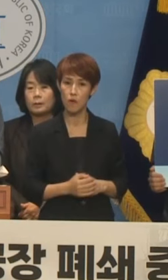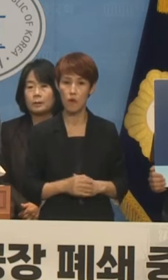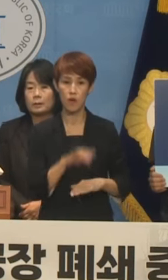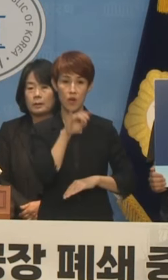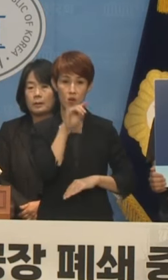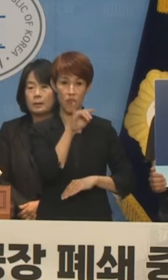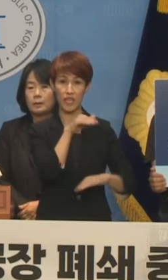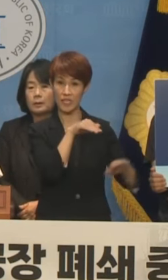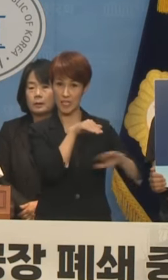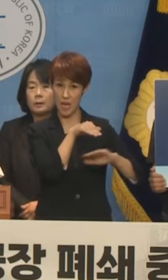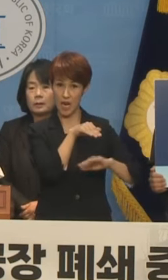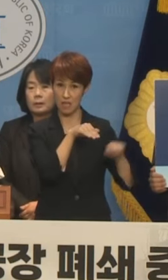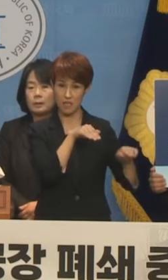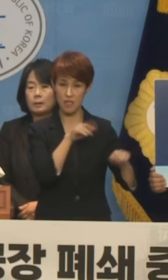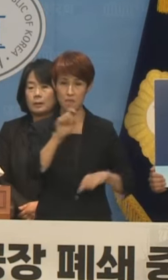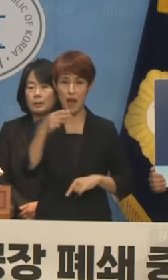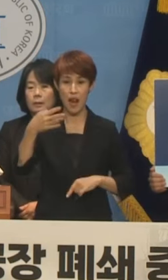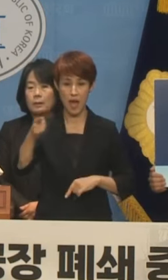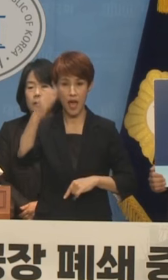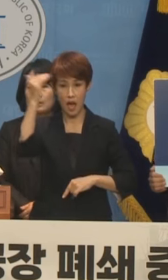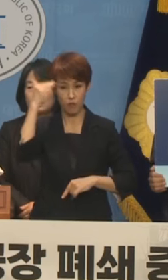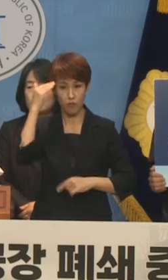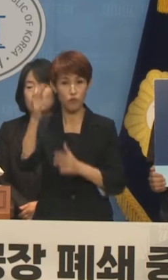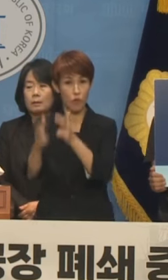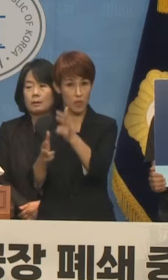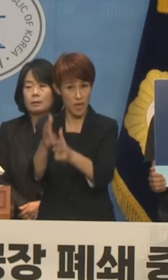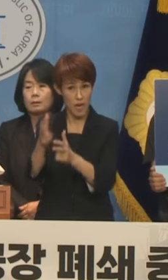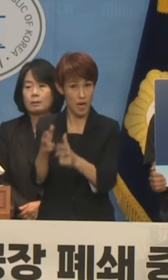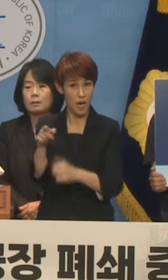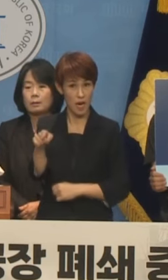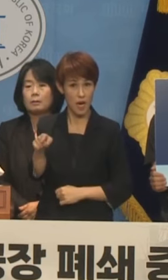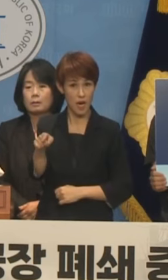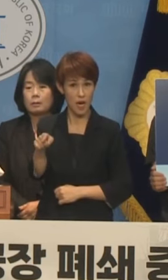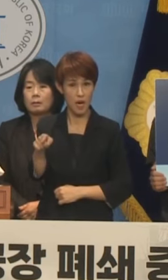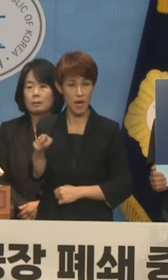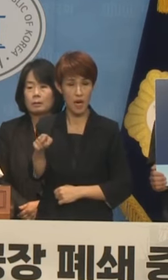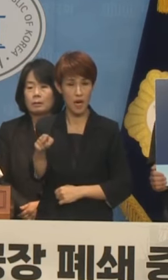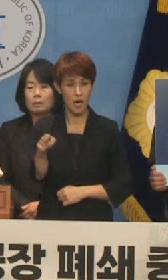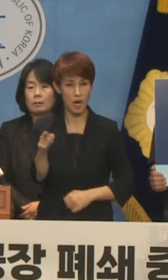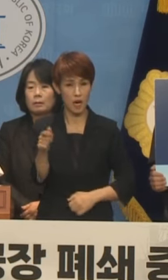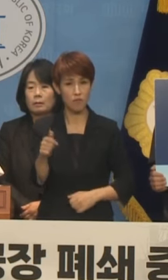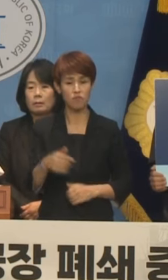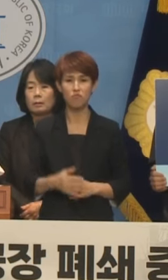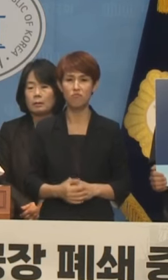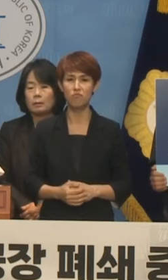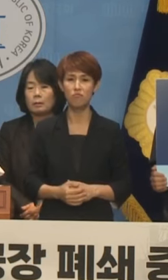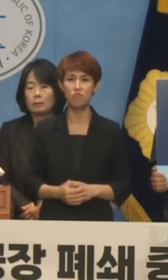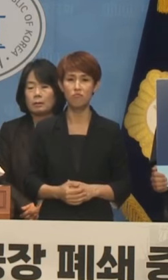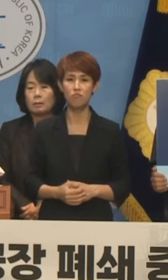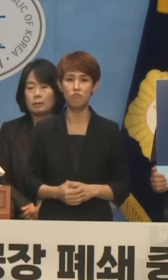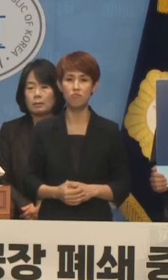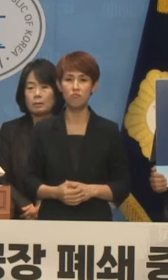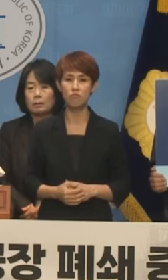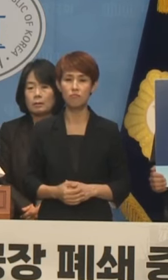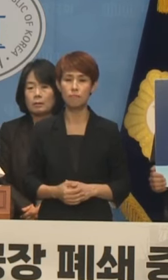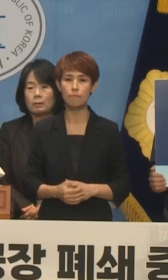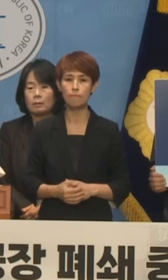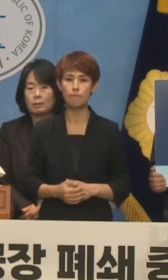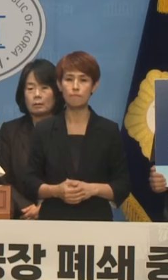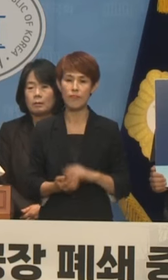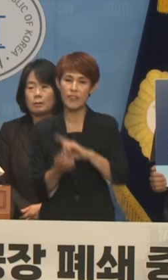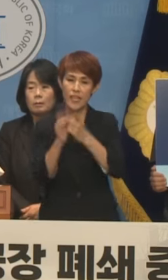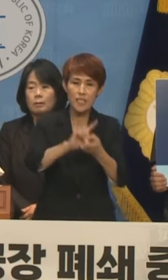현대차는 지금 말레베어 한국공장을 2번 죽일 수 있는 대체 생산업체를